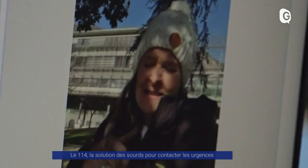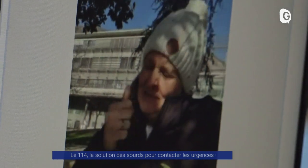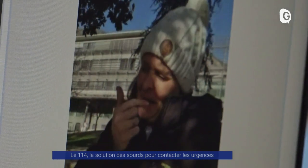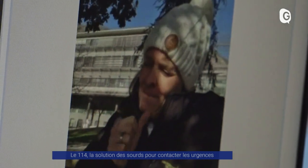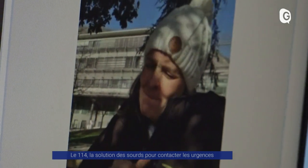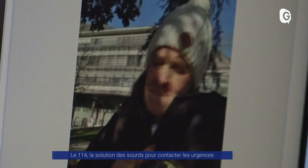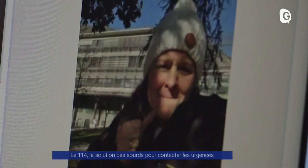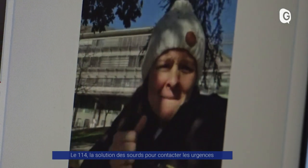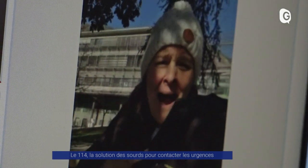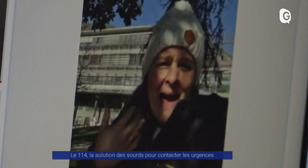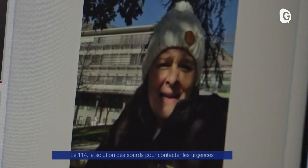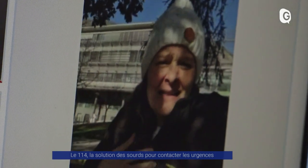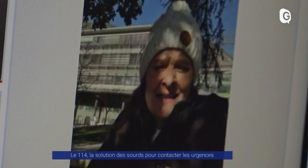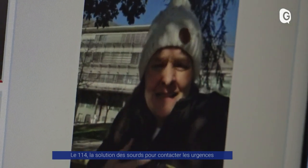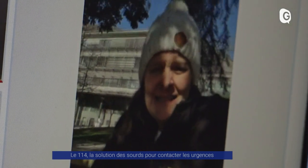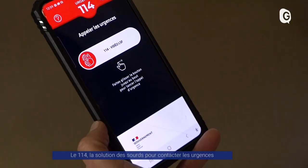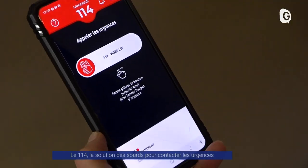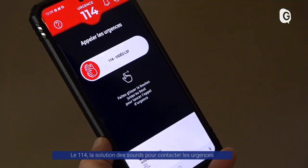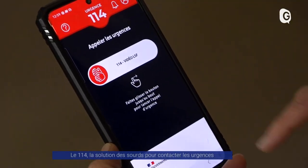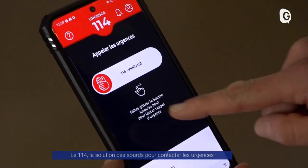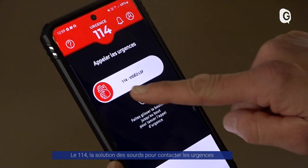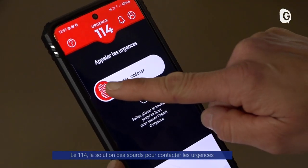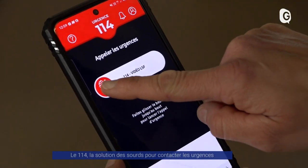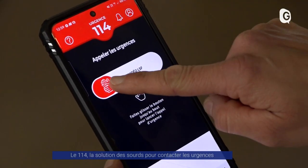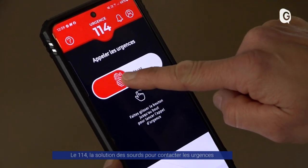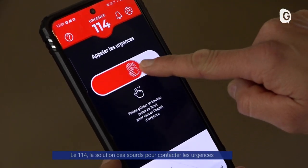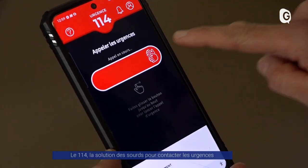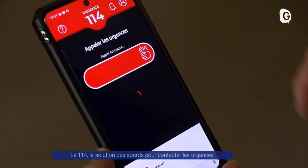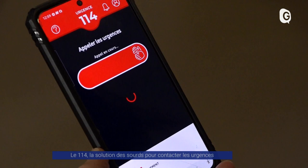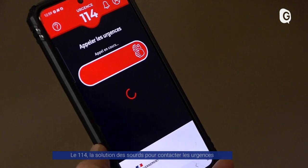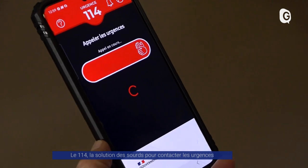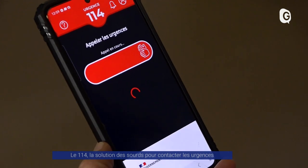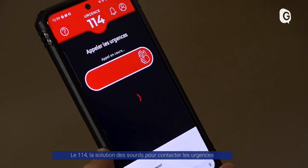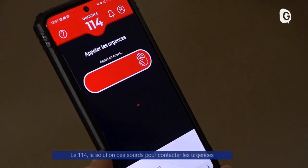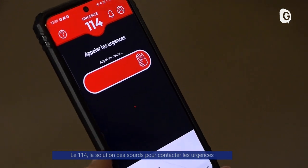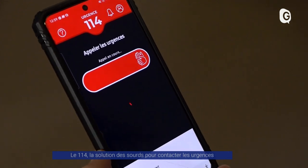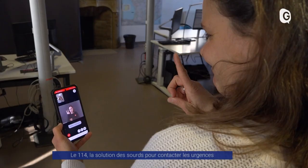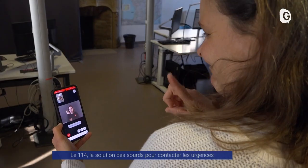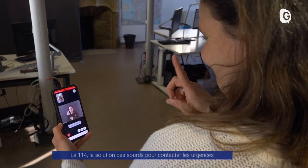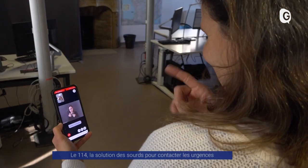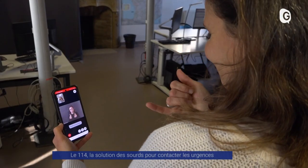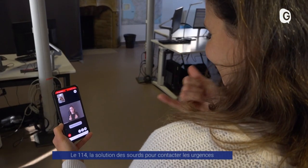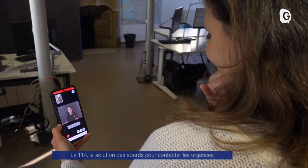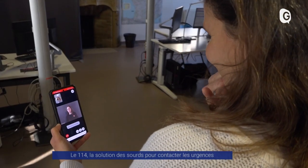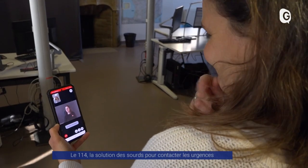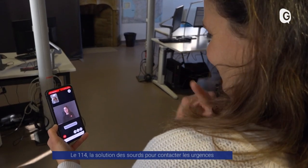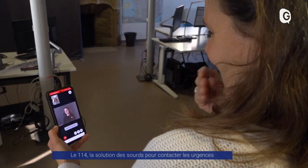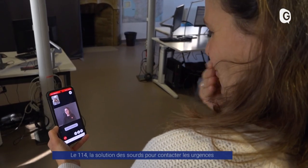le 114 par SMS ou sur l'application qui permet de renseigner son moyen de communication pour gagner du temps en cas d